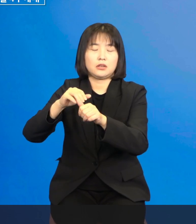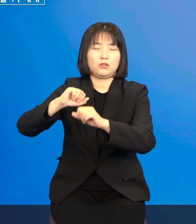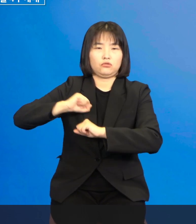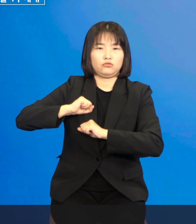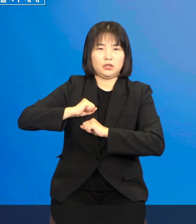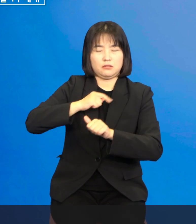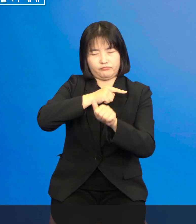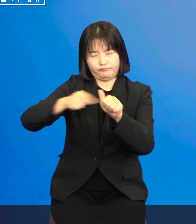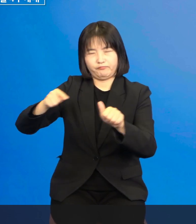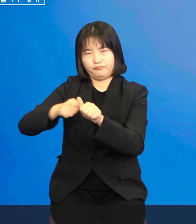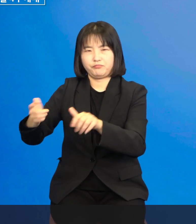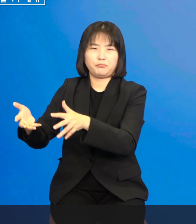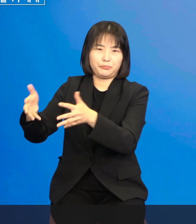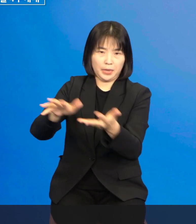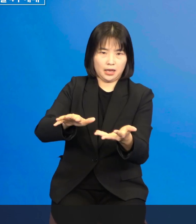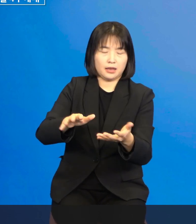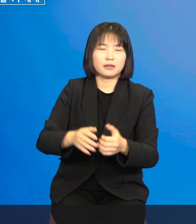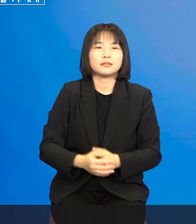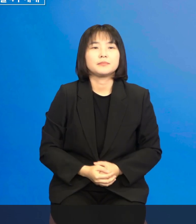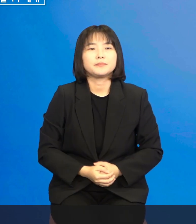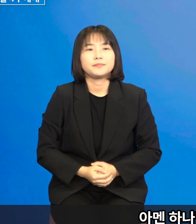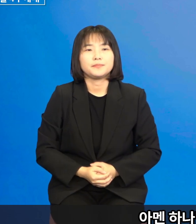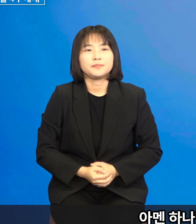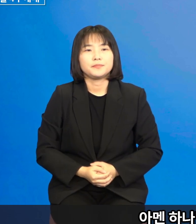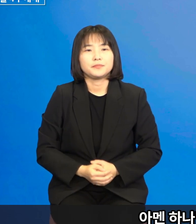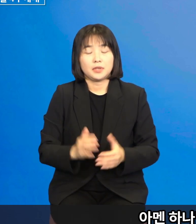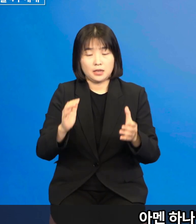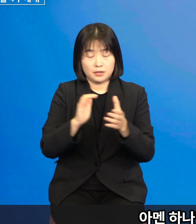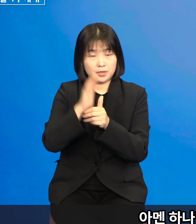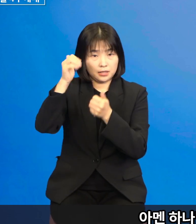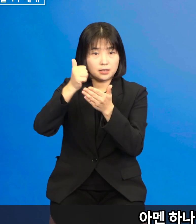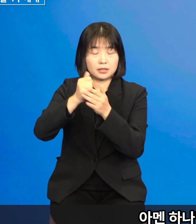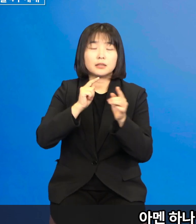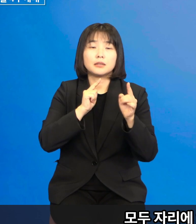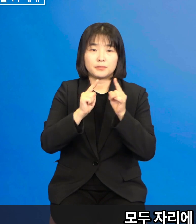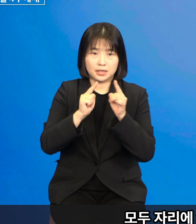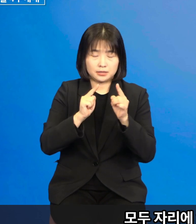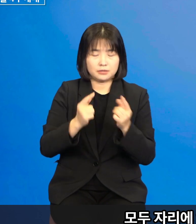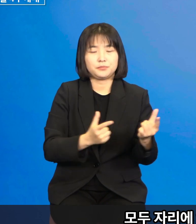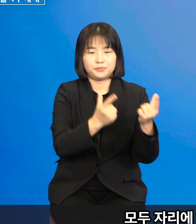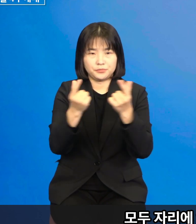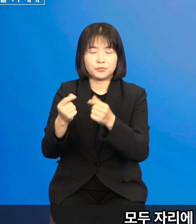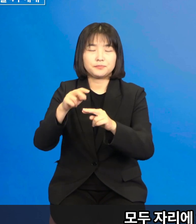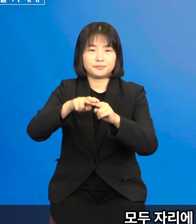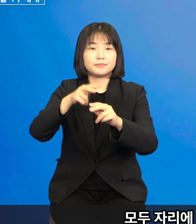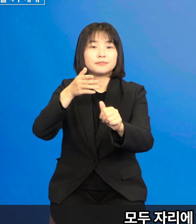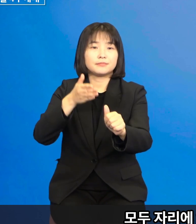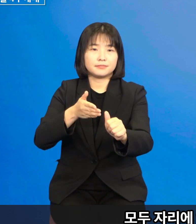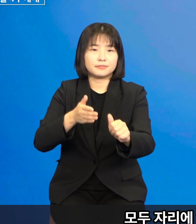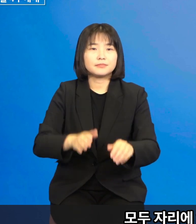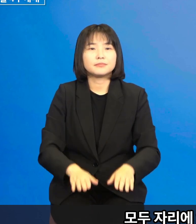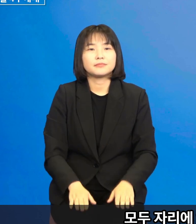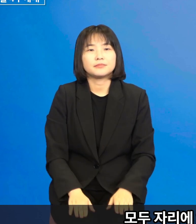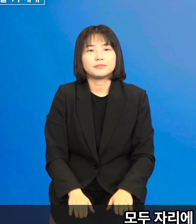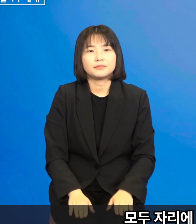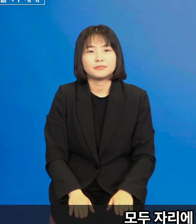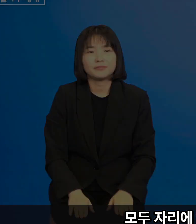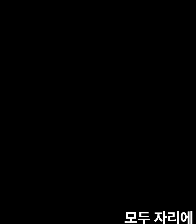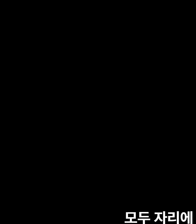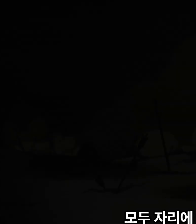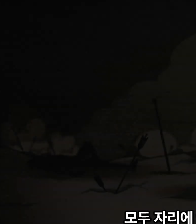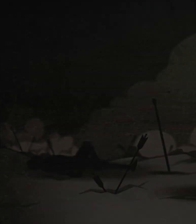블레셋 군대를 무찔렀다. 아멘. 하나님의 말씀입니다. 모두 자리에 앉으시기 바랍니다.